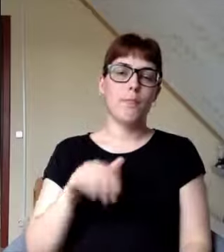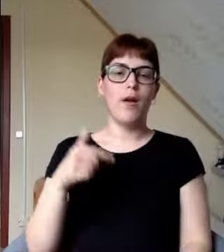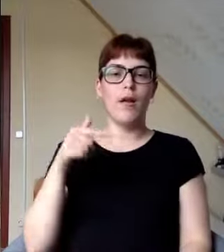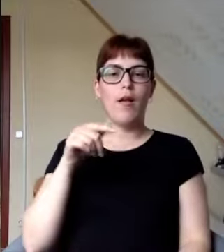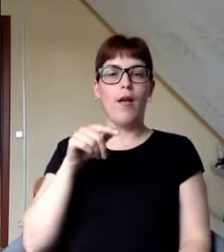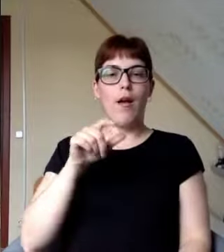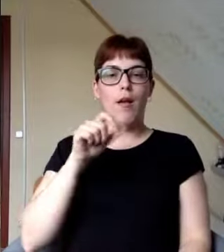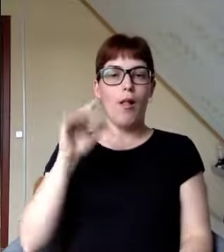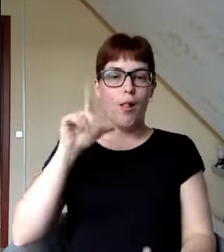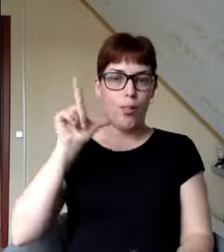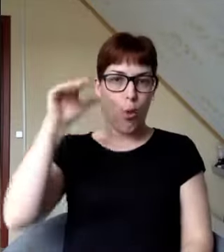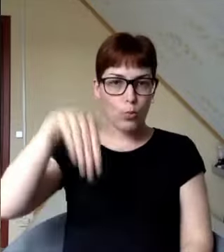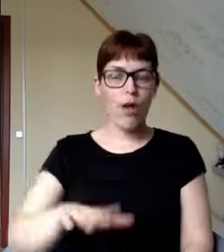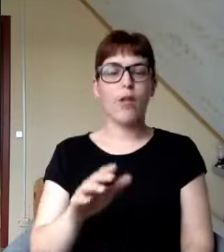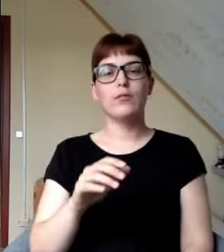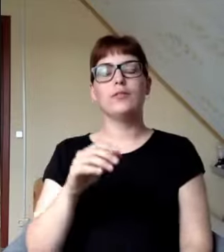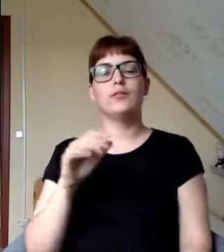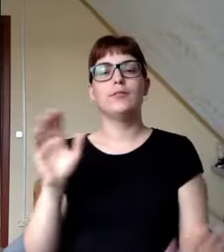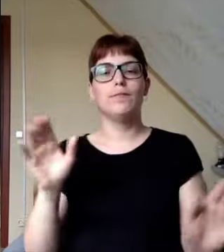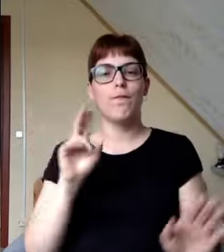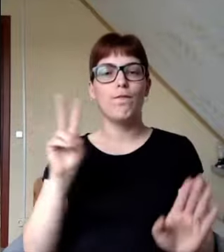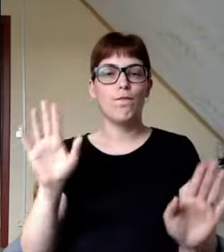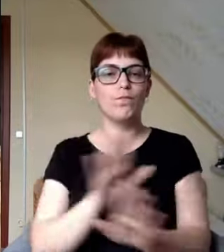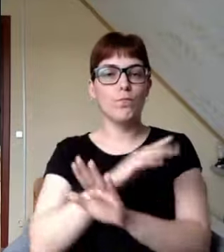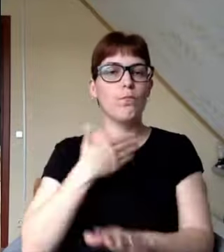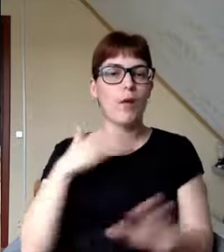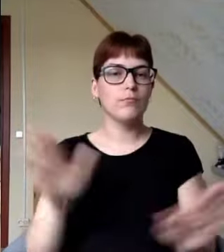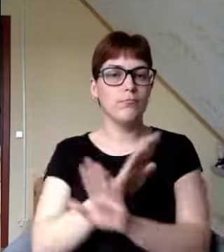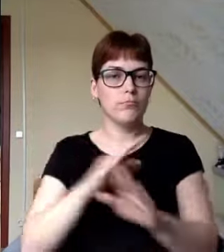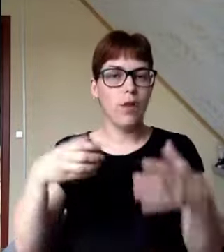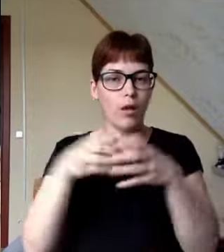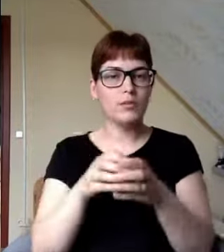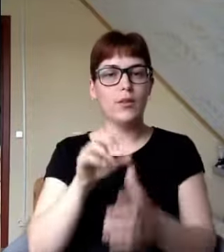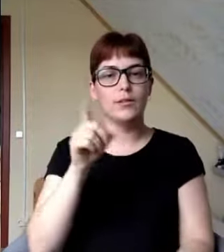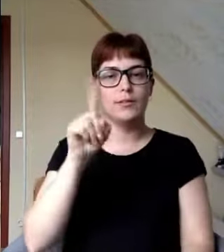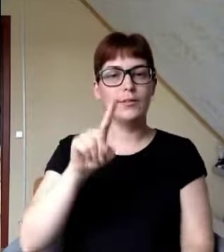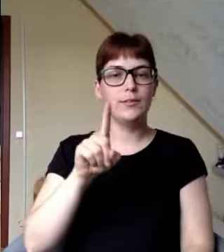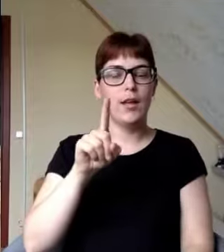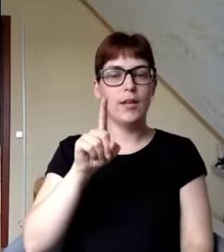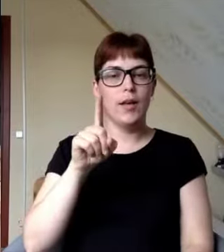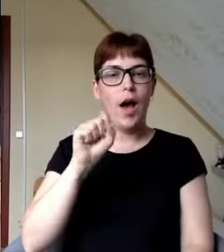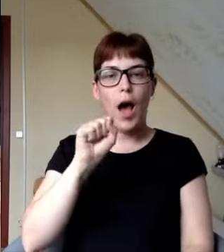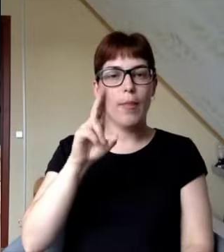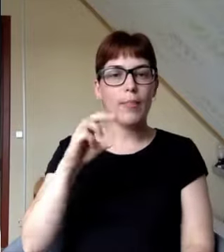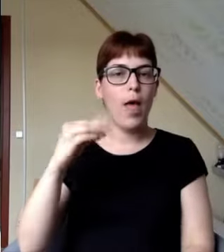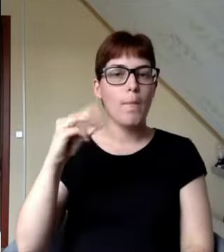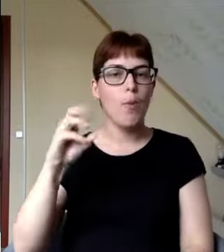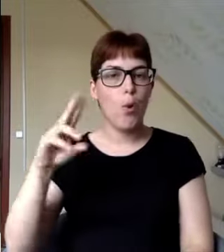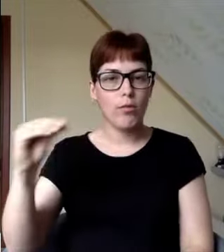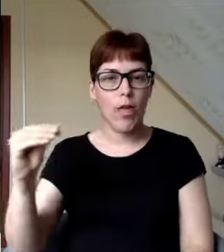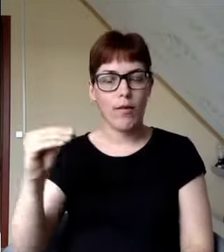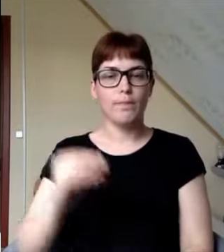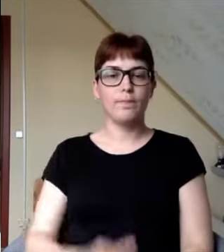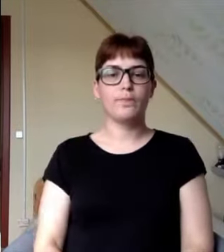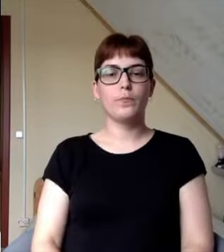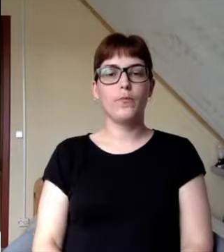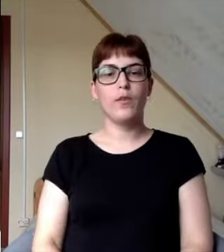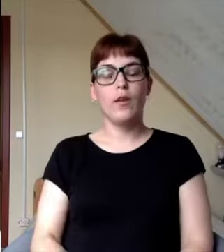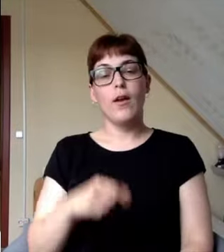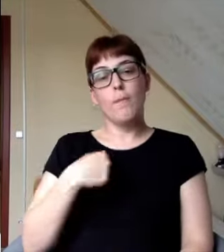būvu pažu laukālis sieviešu vokālā ansāmļa Anemonisa vadītāju Signe Baltere. Mēs jau sentakā to gaidījām. Tas bija tāds, kā